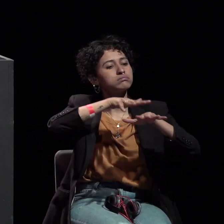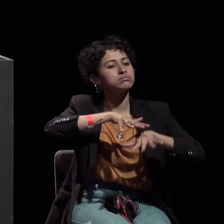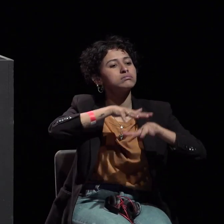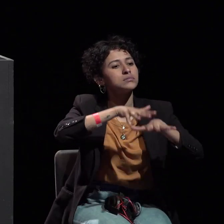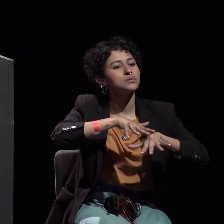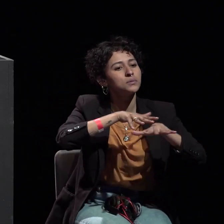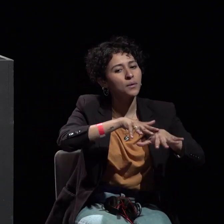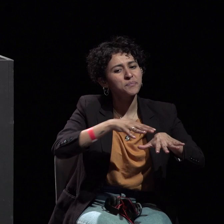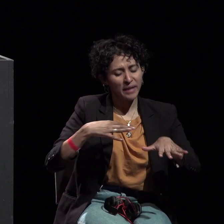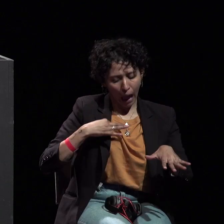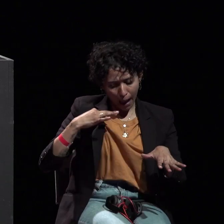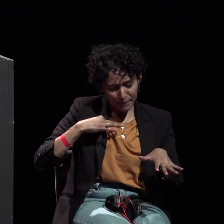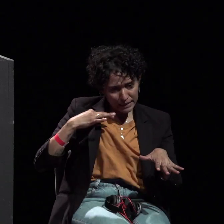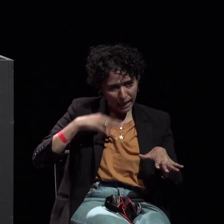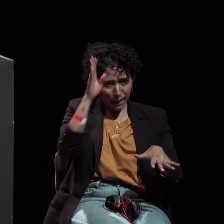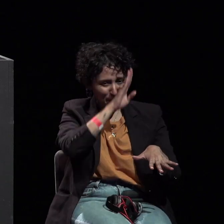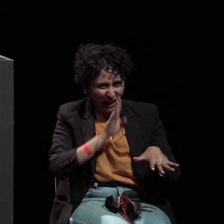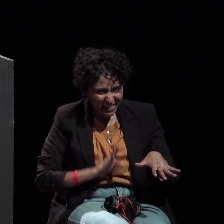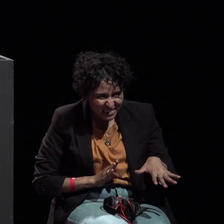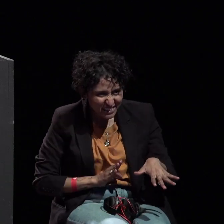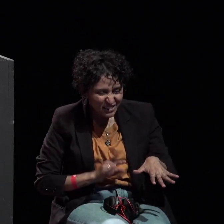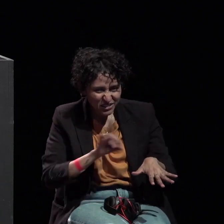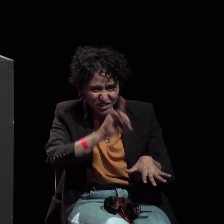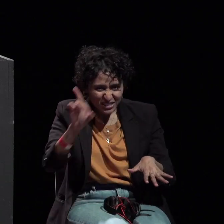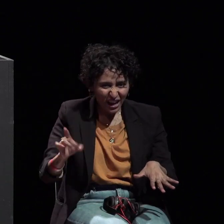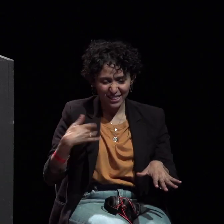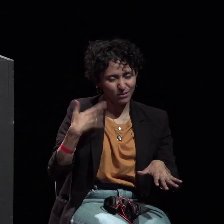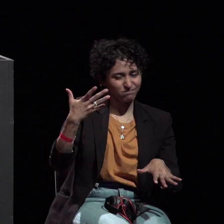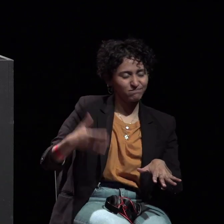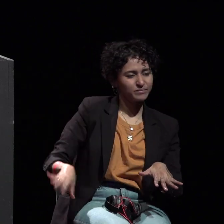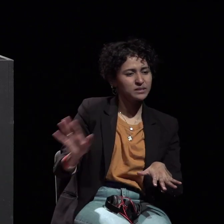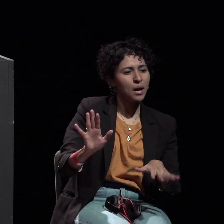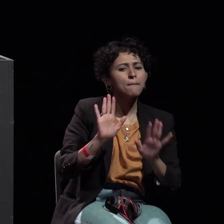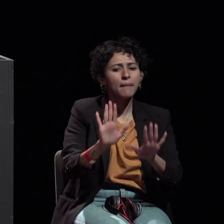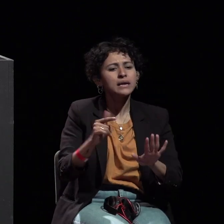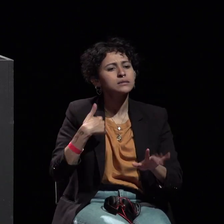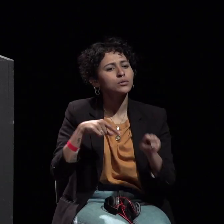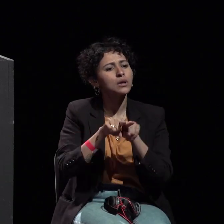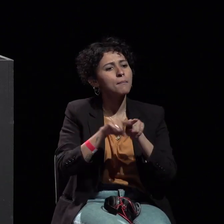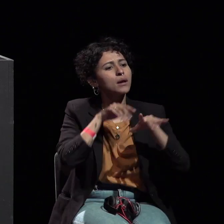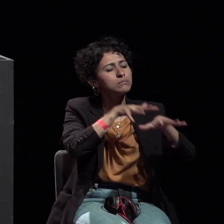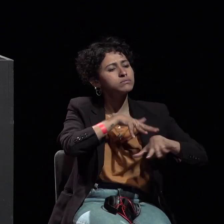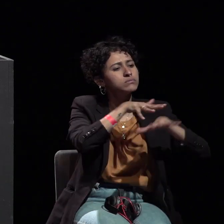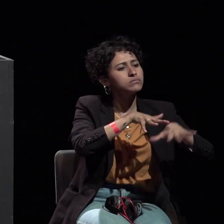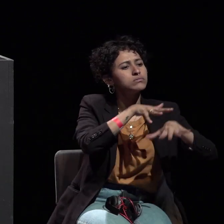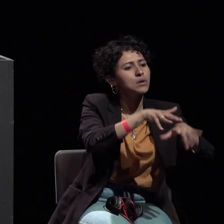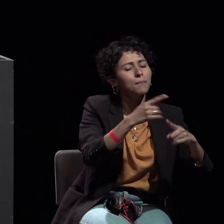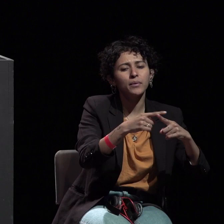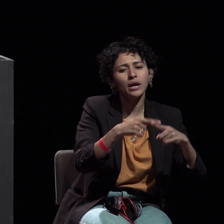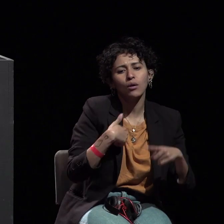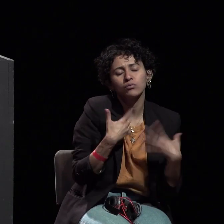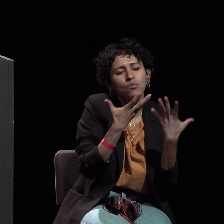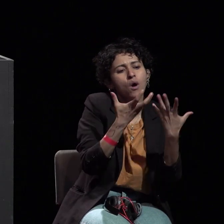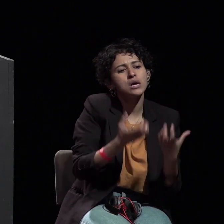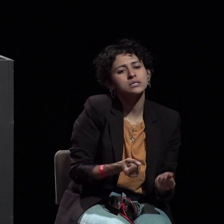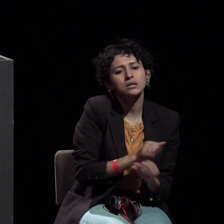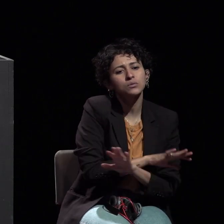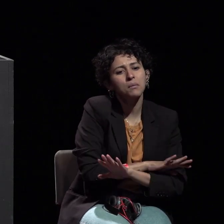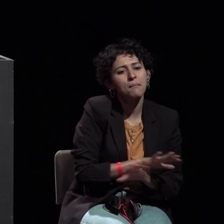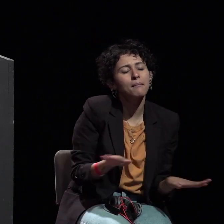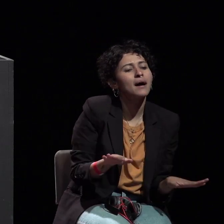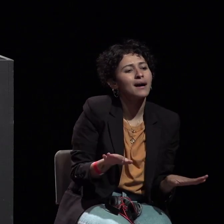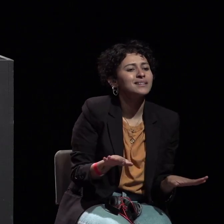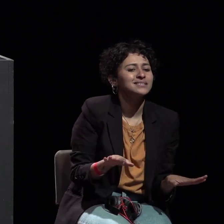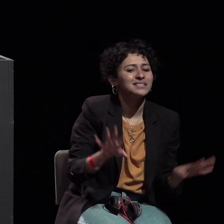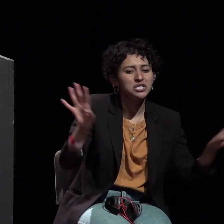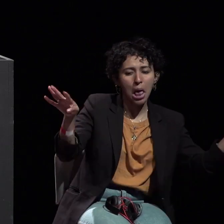está para dizer para esse governo que não mais aceitaremos ser enquadradas por um olhar que acha que a